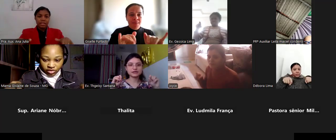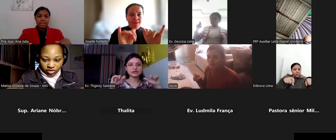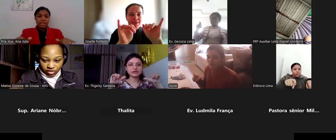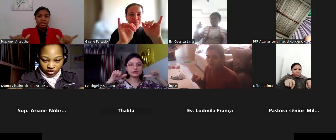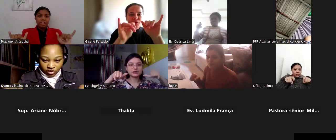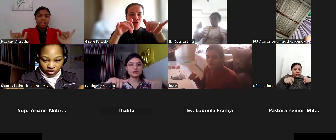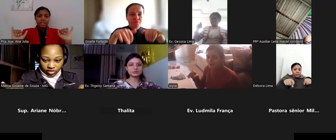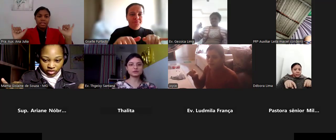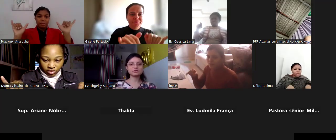Y